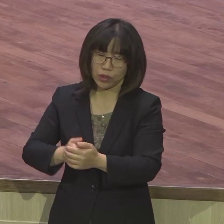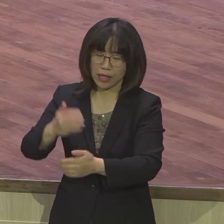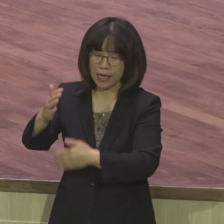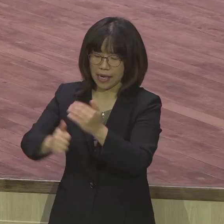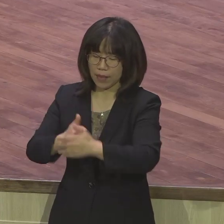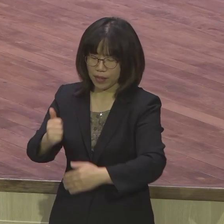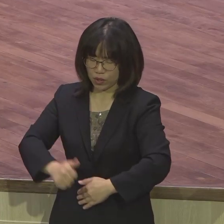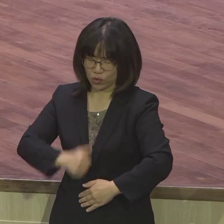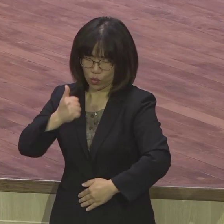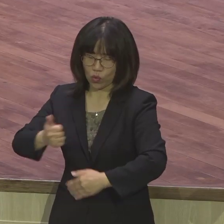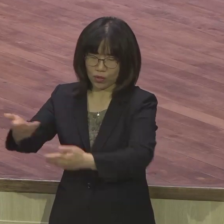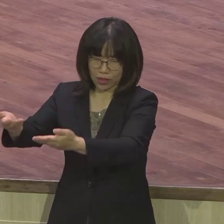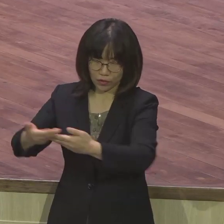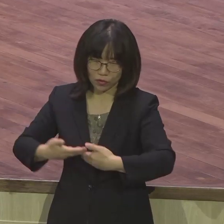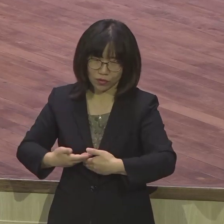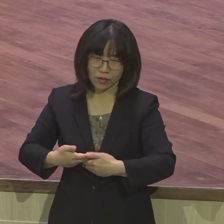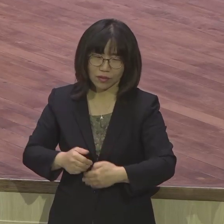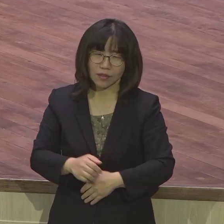노하시게 하였다. 나도 노하겠네.